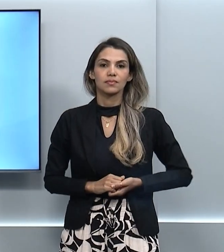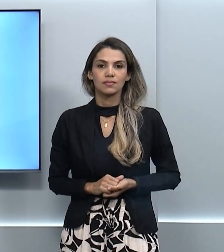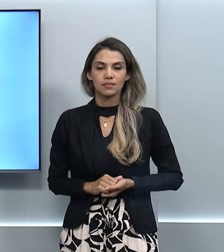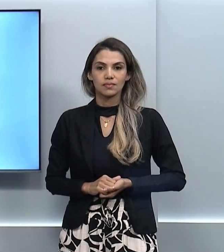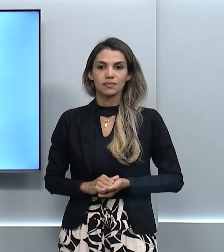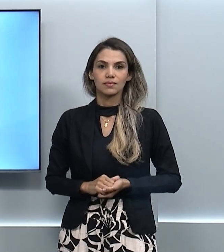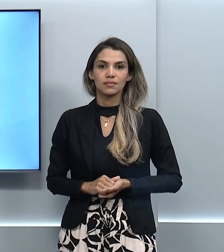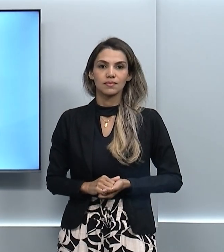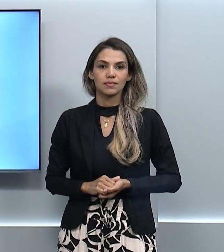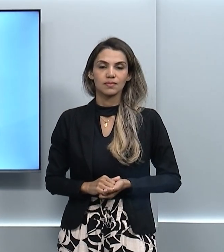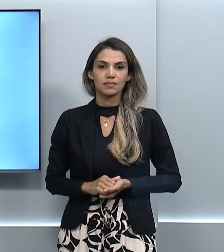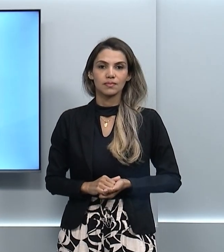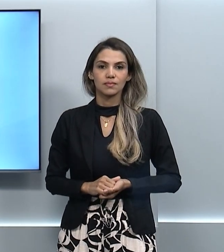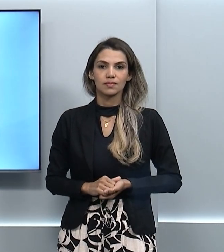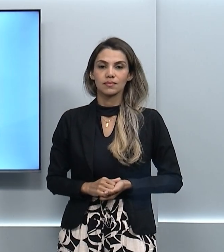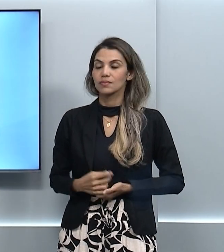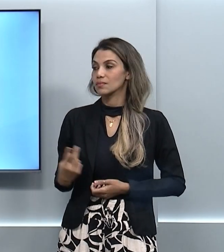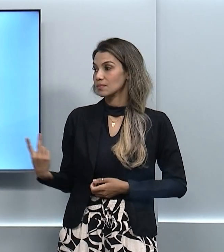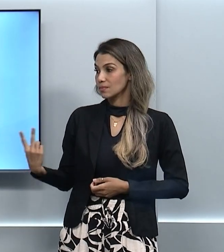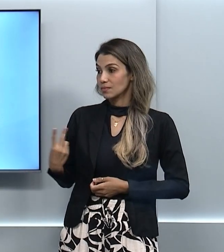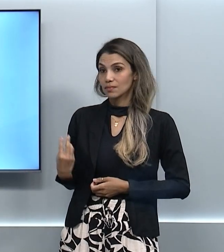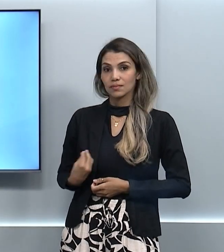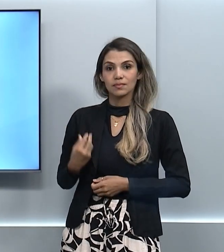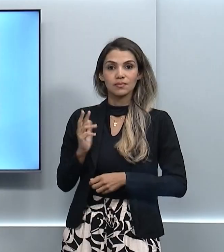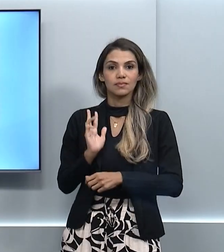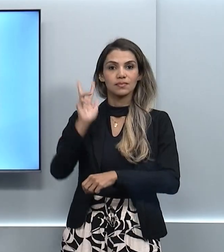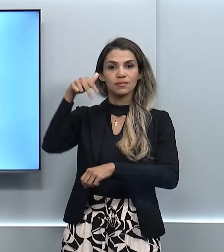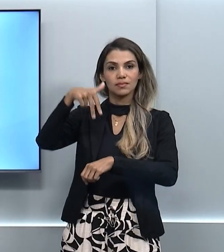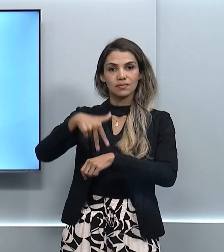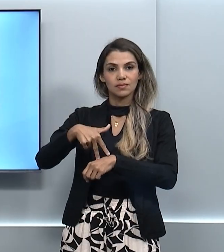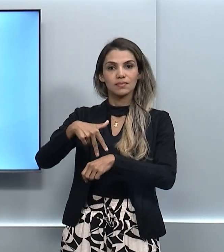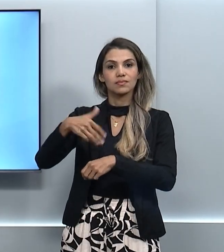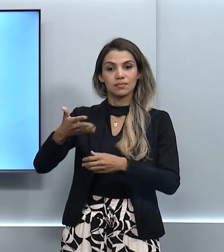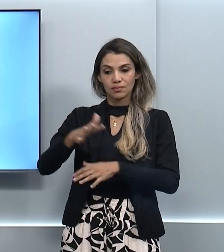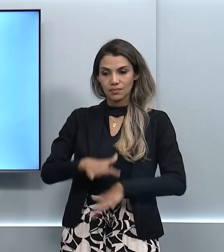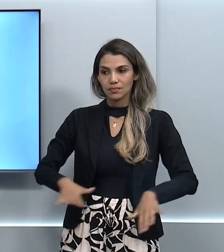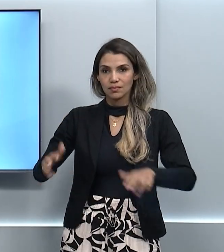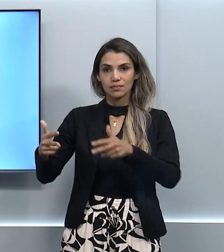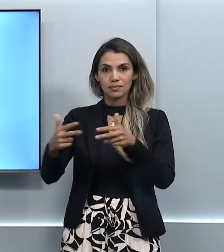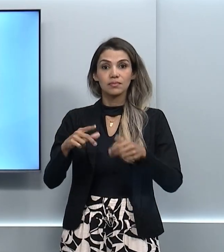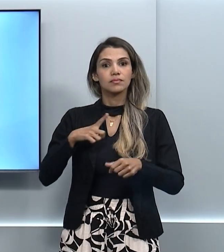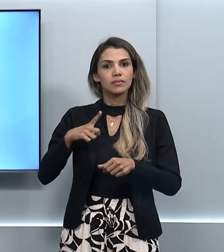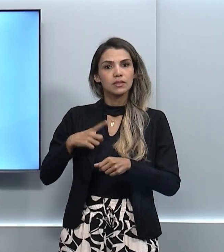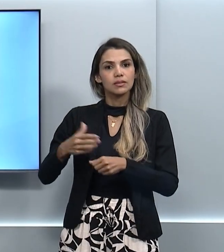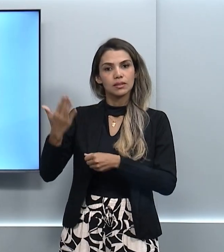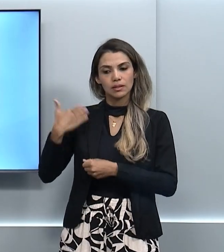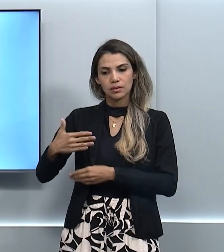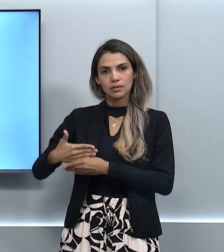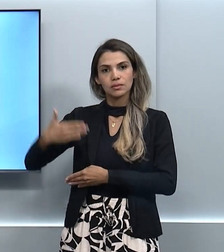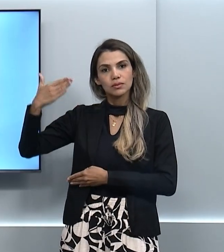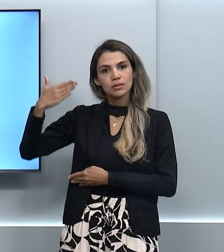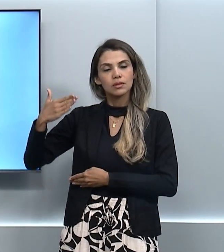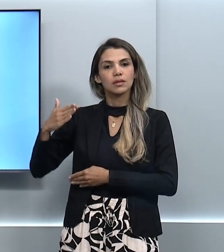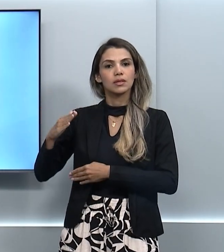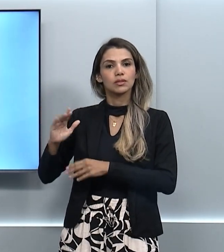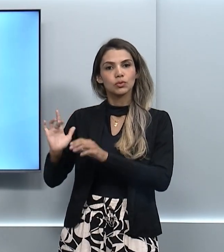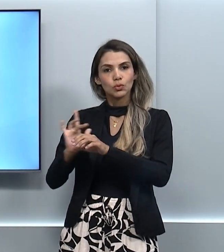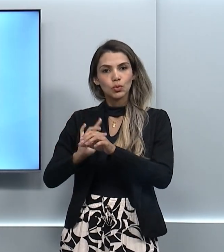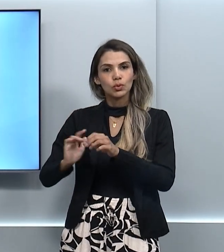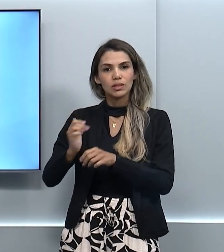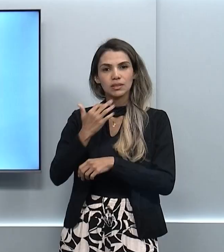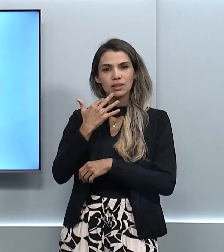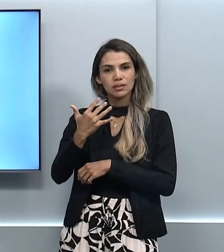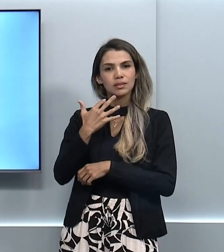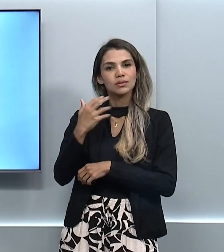tem mechas loiras. Nós duas estamos em pé. E aqui no estúdio atrás está o cenário do Conexões, nas cores